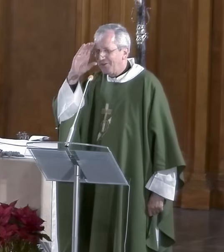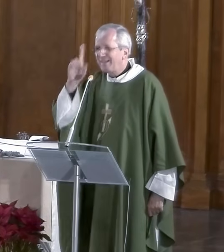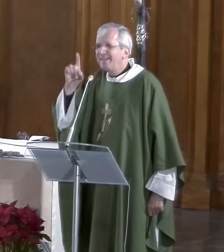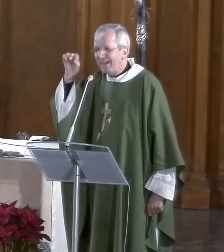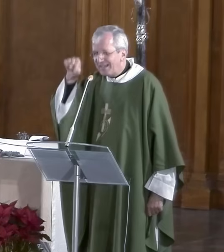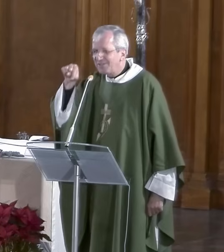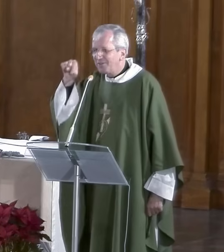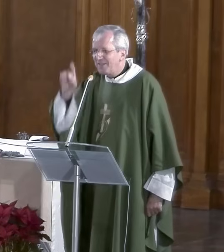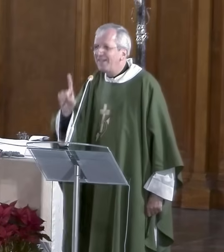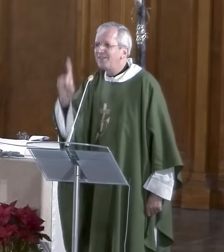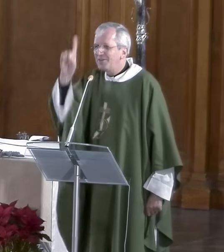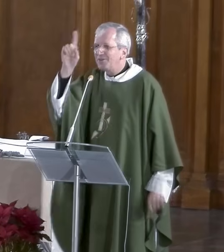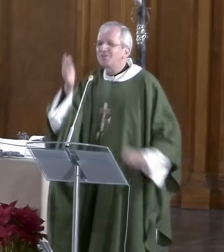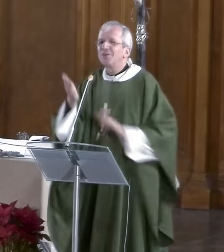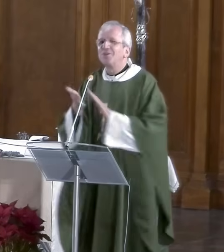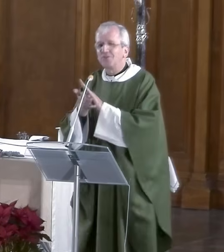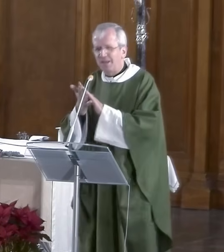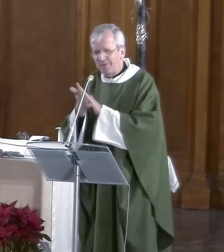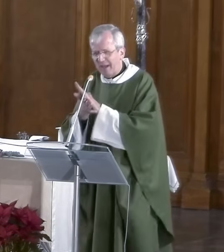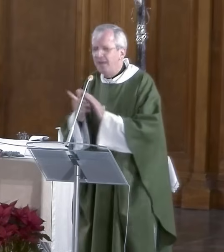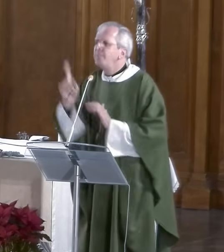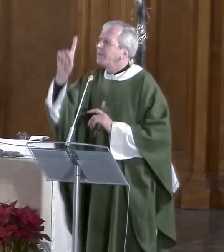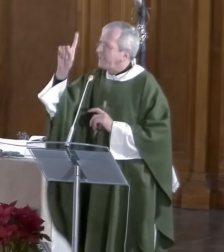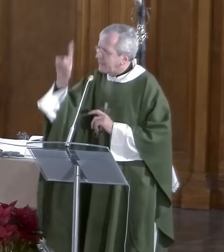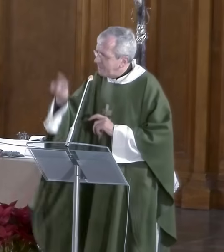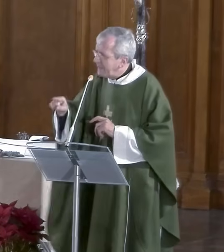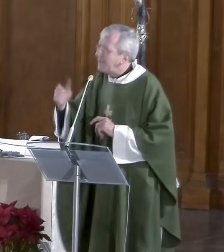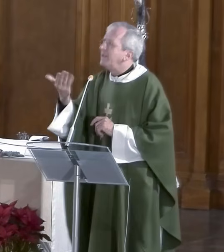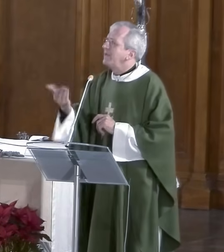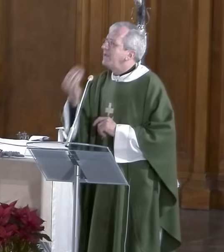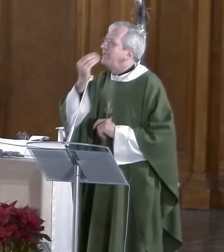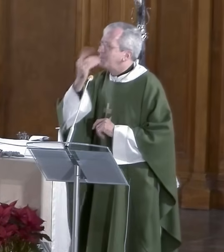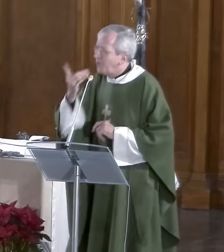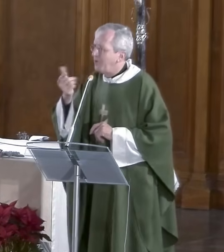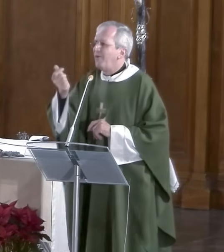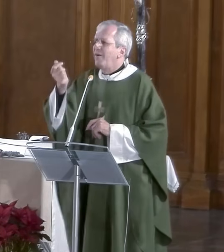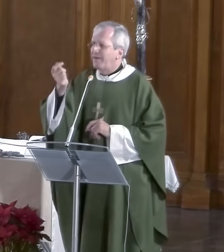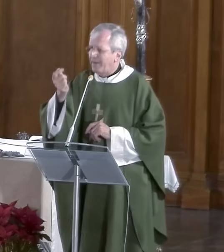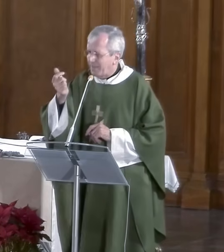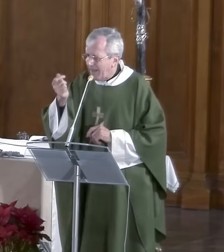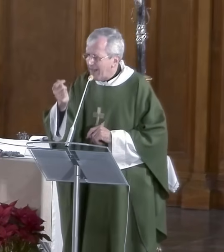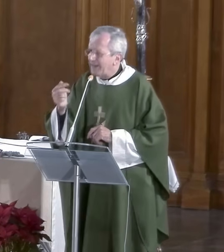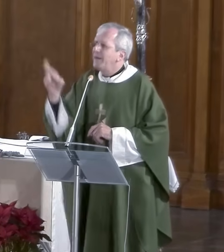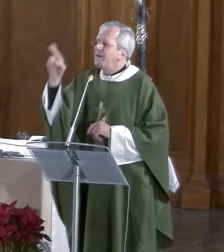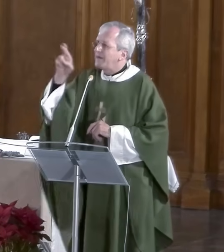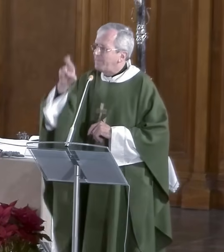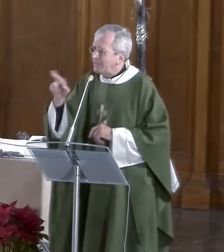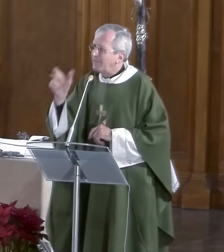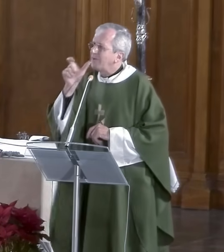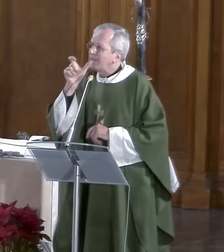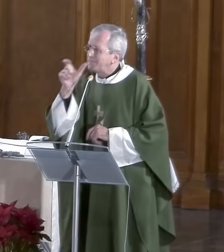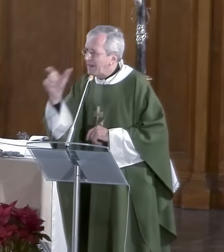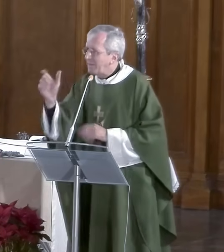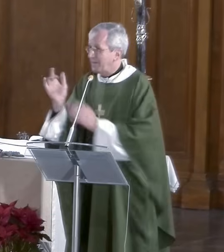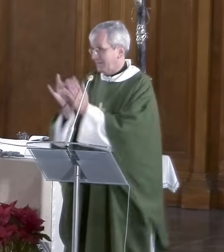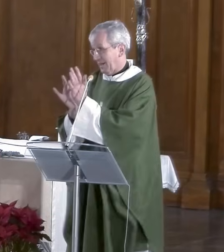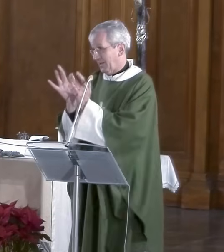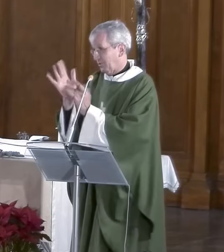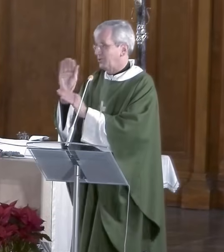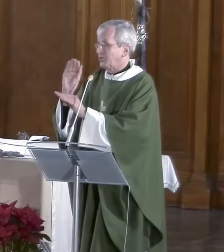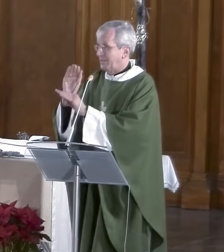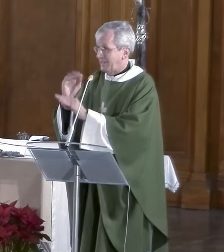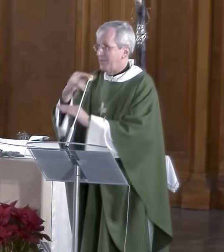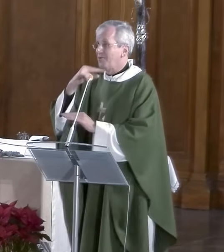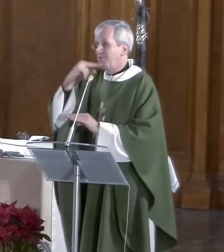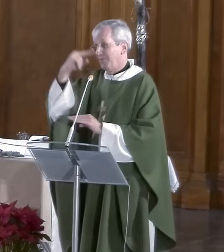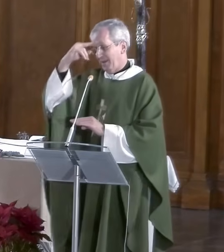escuchando. Y ahí es donde Dios nos hablará. Que también es bueno rezar repitiendo las palabras que Jesús